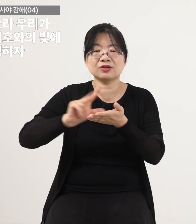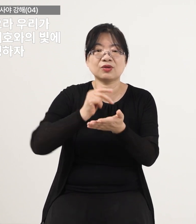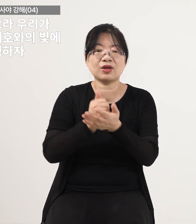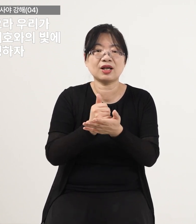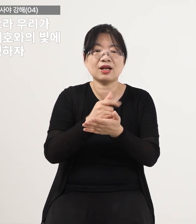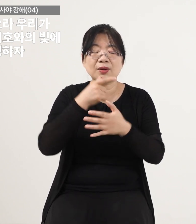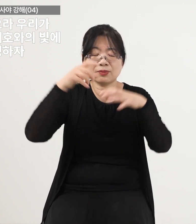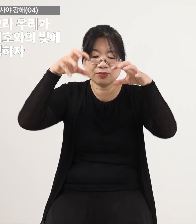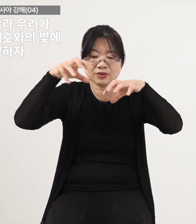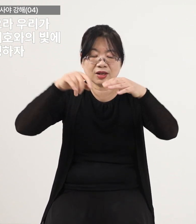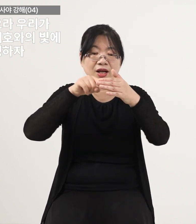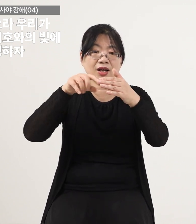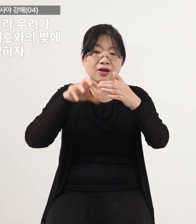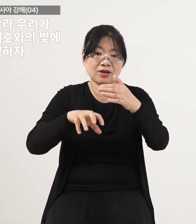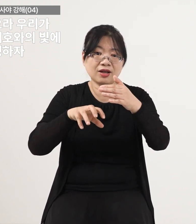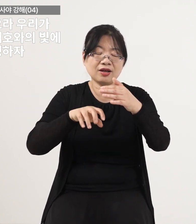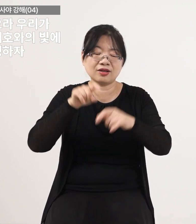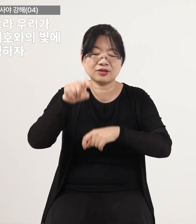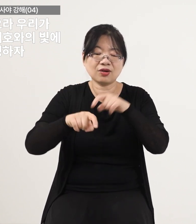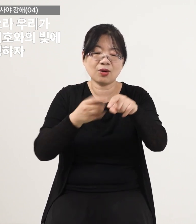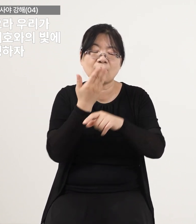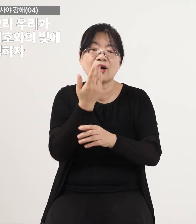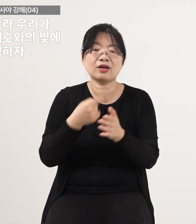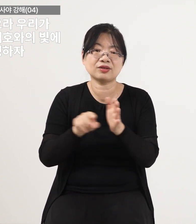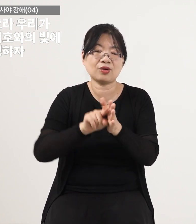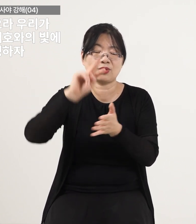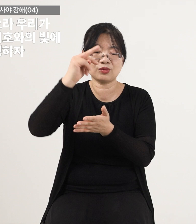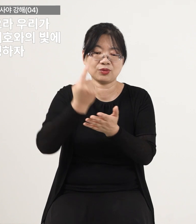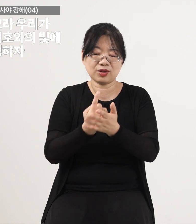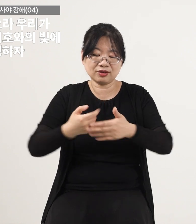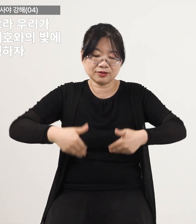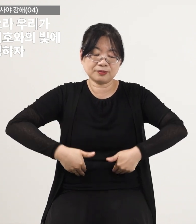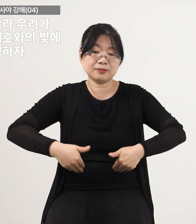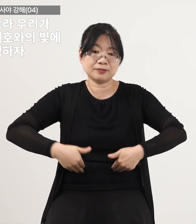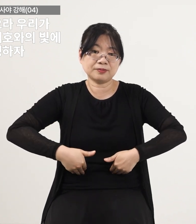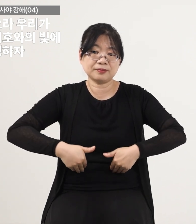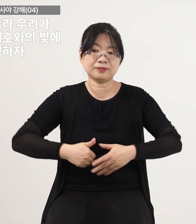여호와의 빛 속으로 걸을 수 있도록 돌아와야 됩니다.